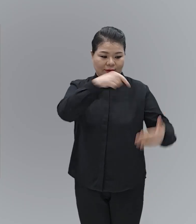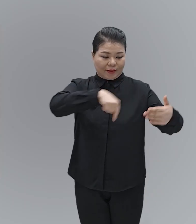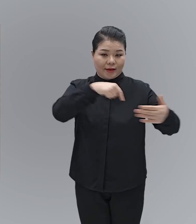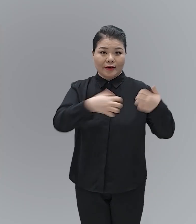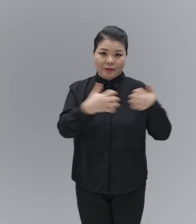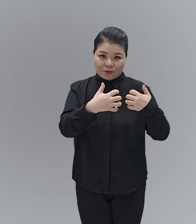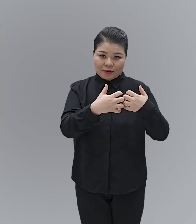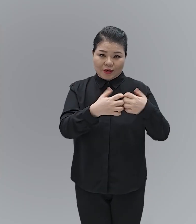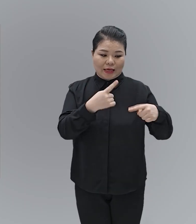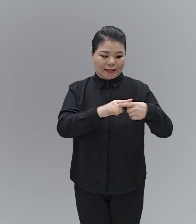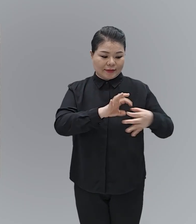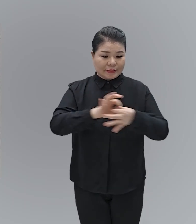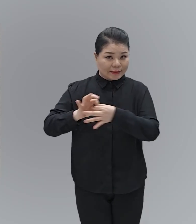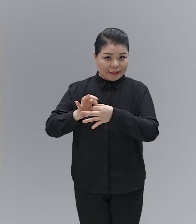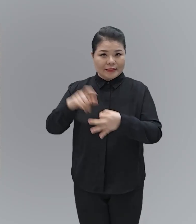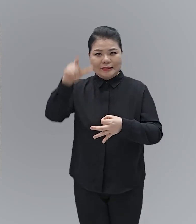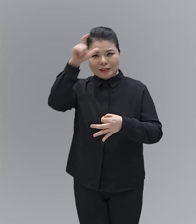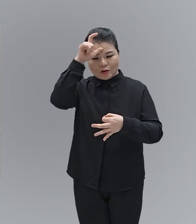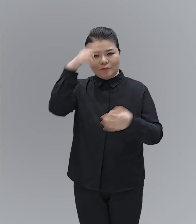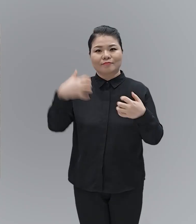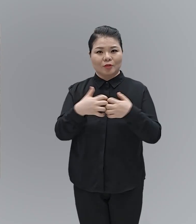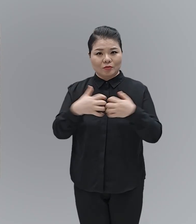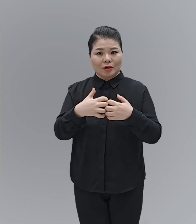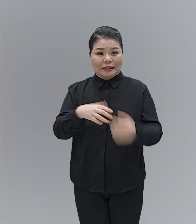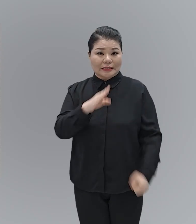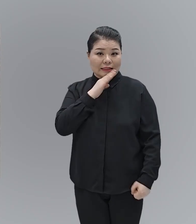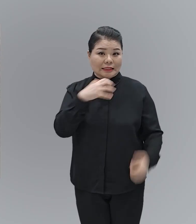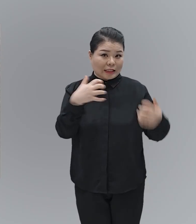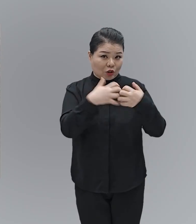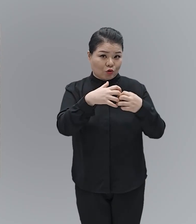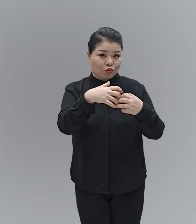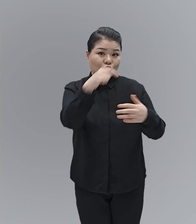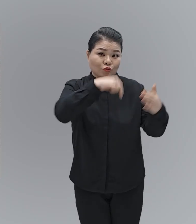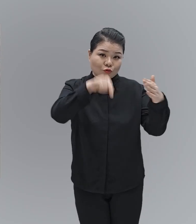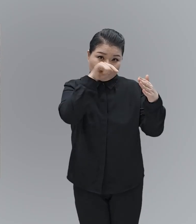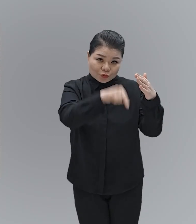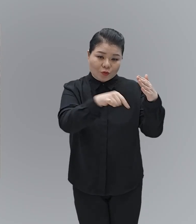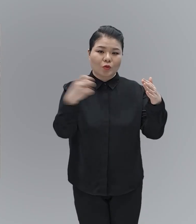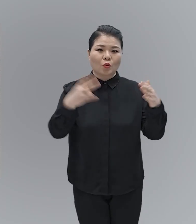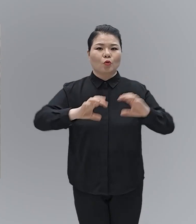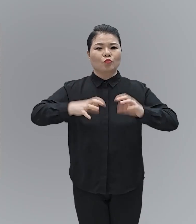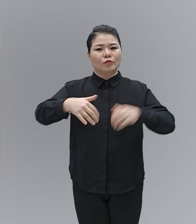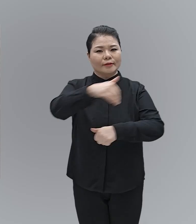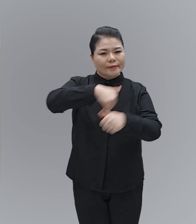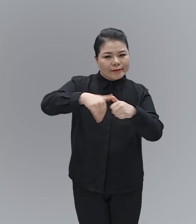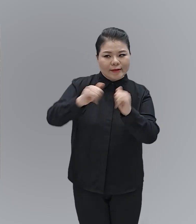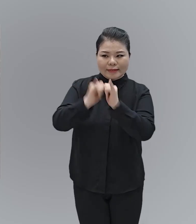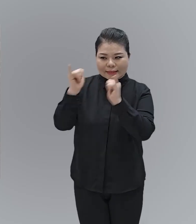그리스 터키전. 실제 전투 현장은 물론 국제 정세와 사회상까지.